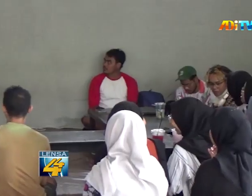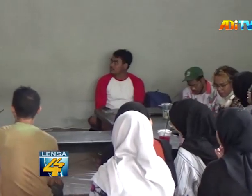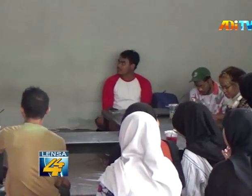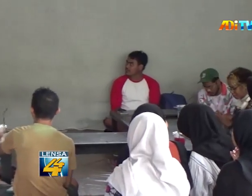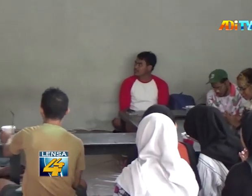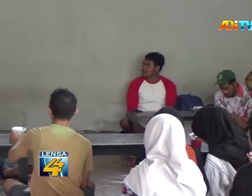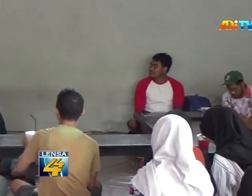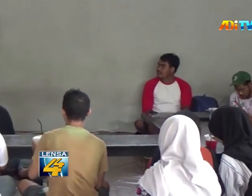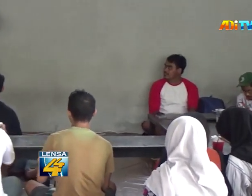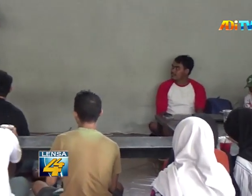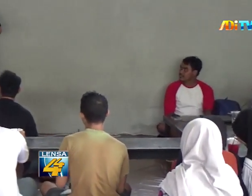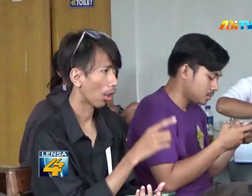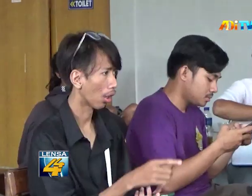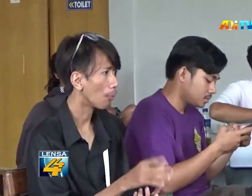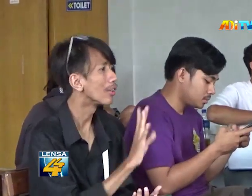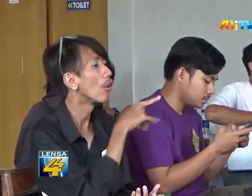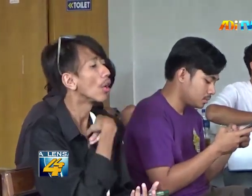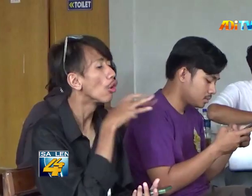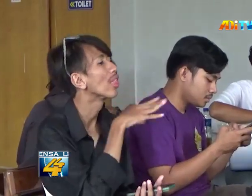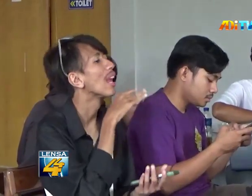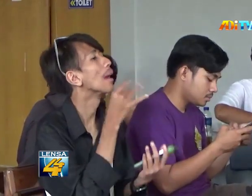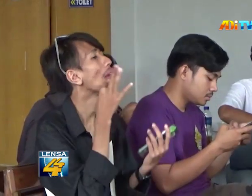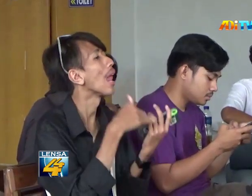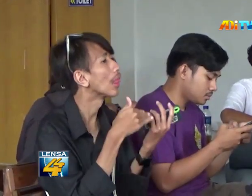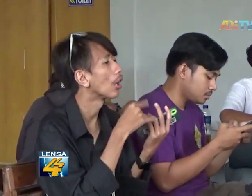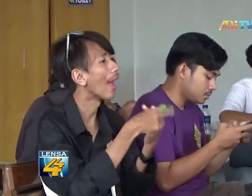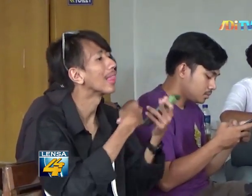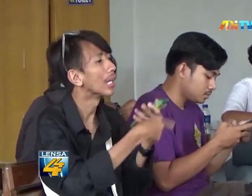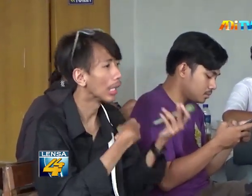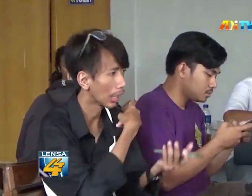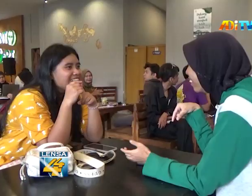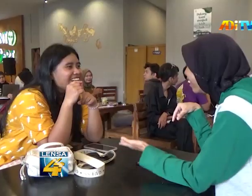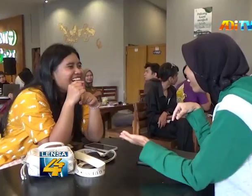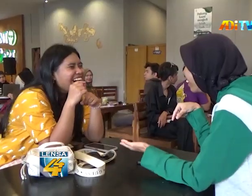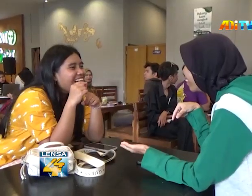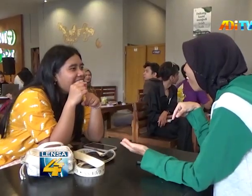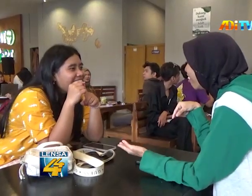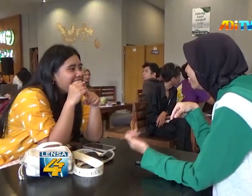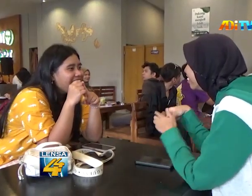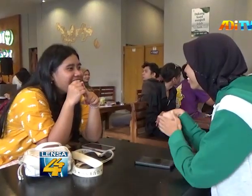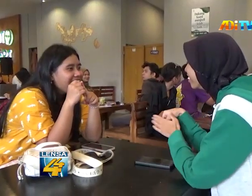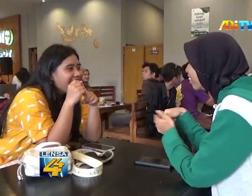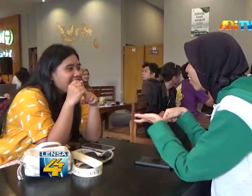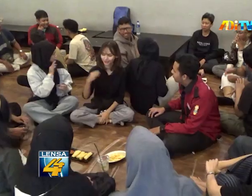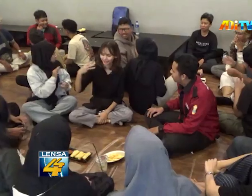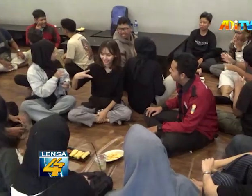terus terselenggara dengan konsep yang lebih menarik serta berbeda dari Sleman Daerah